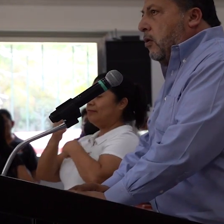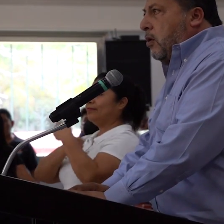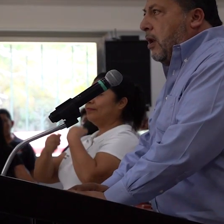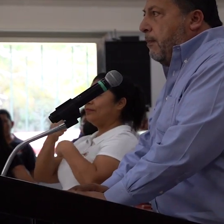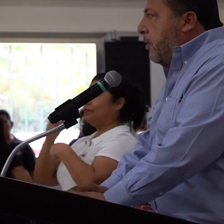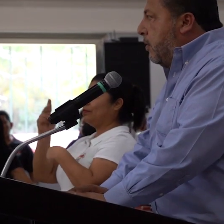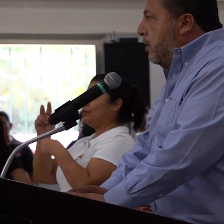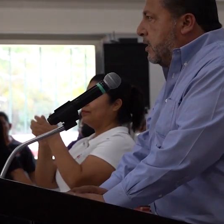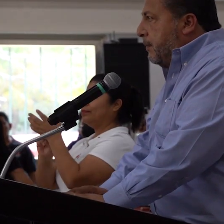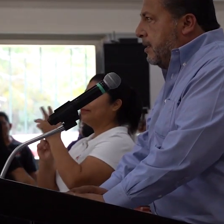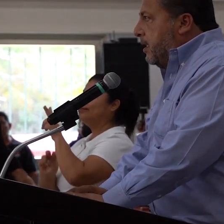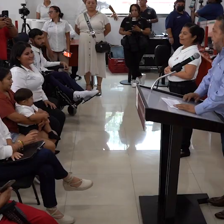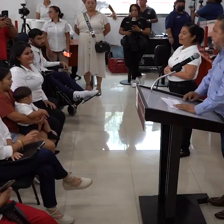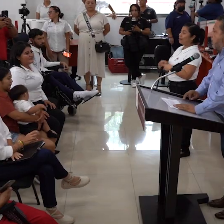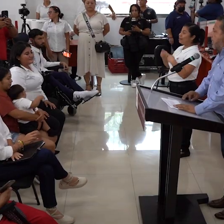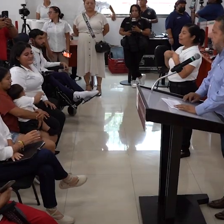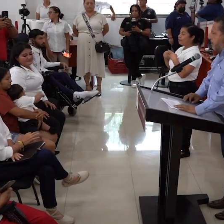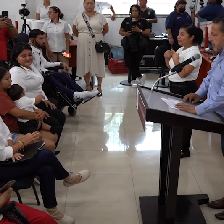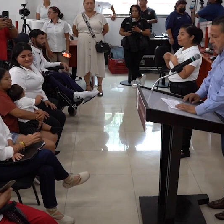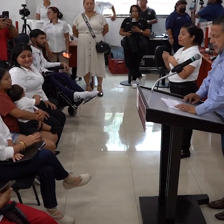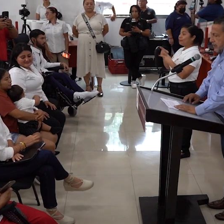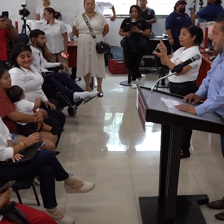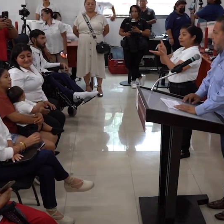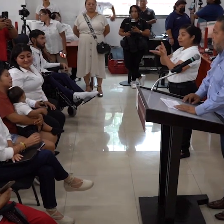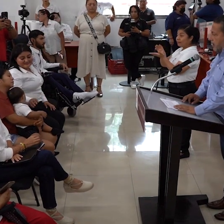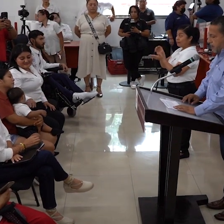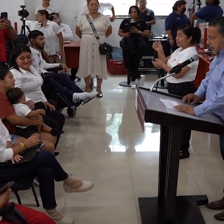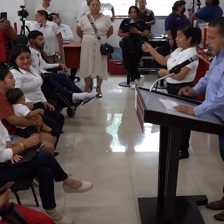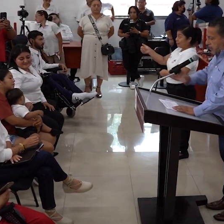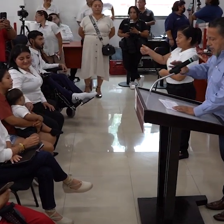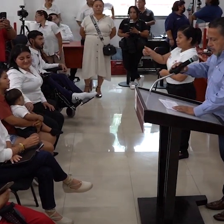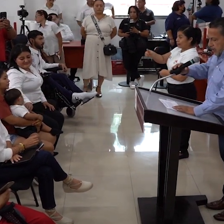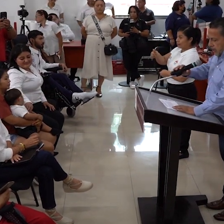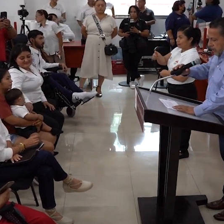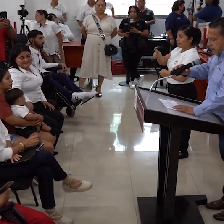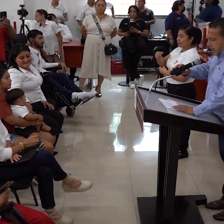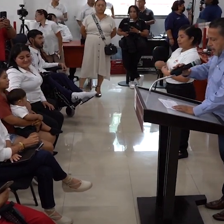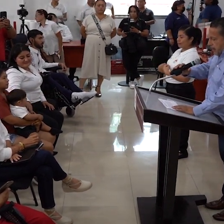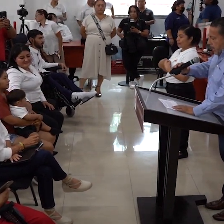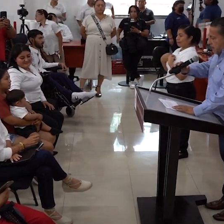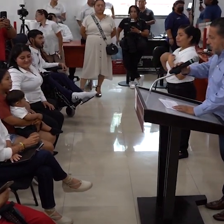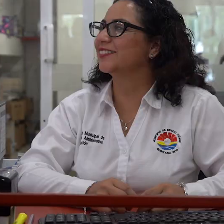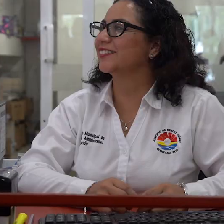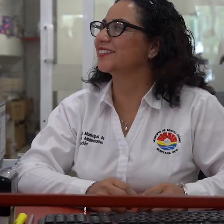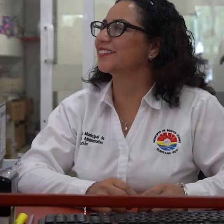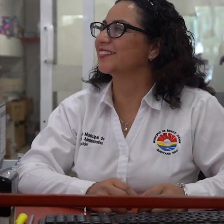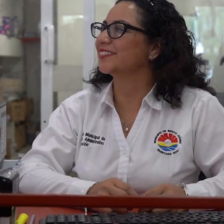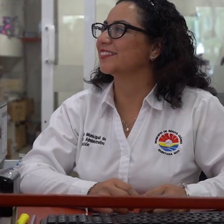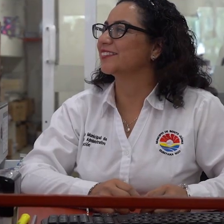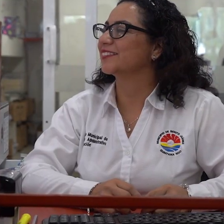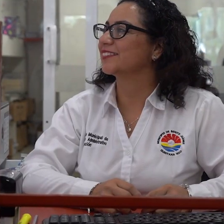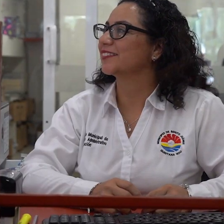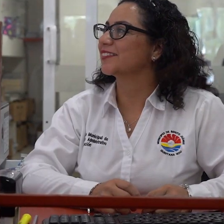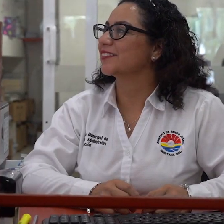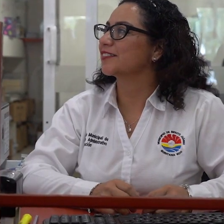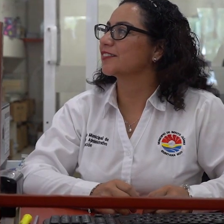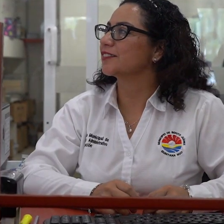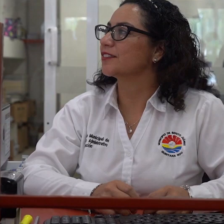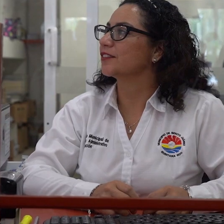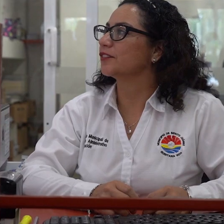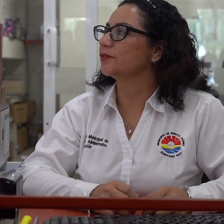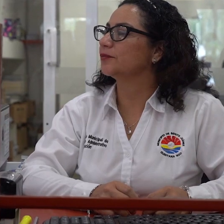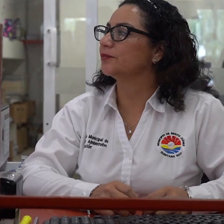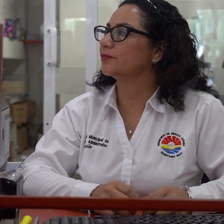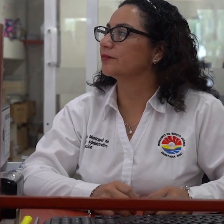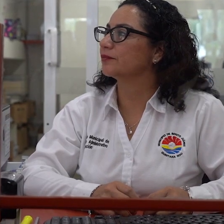26 de mayo. En este sentido, agradeció al personal de dicha oficina, sede de la entrega de los 494 certificados, por su labor